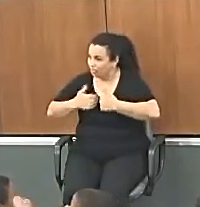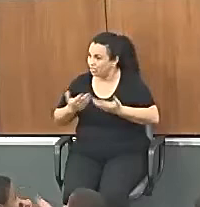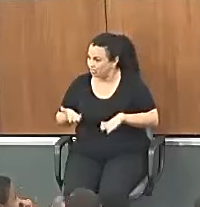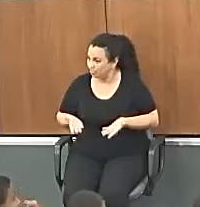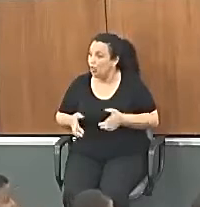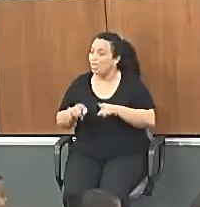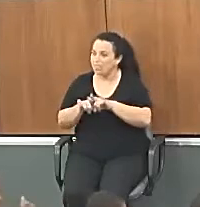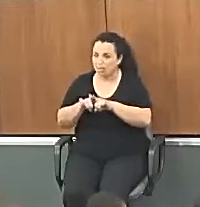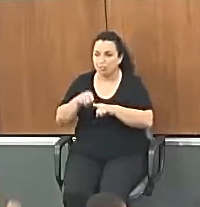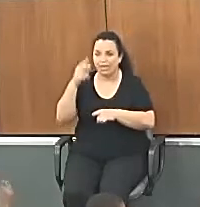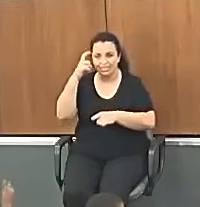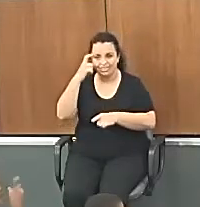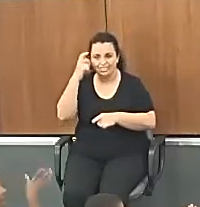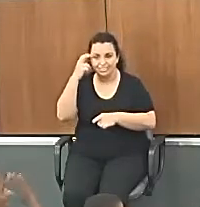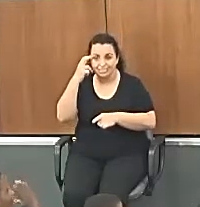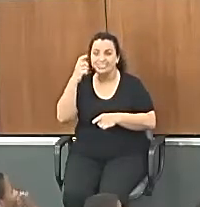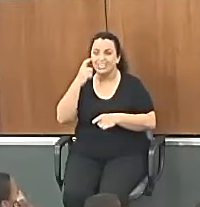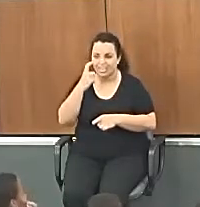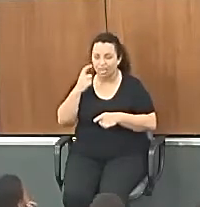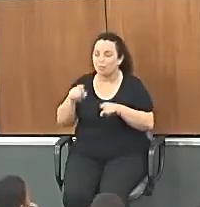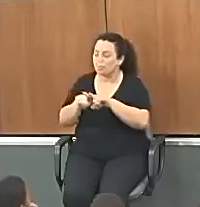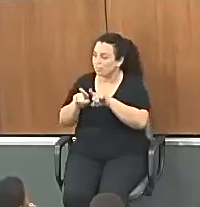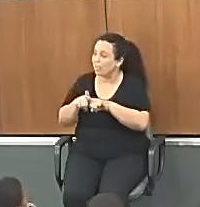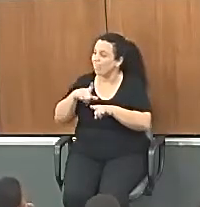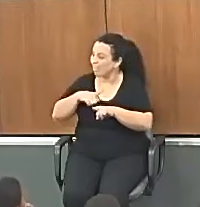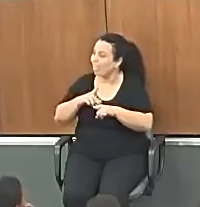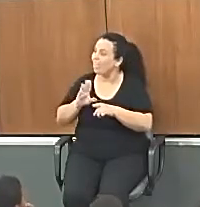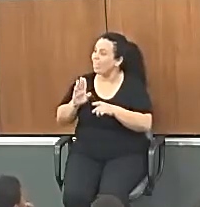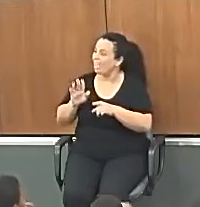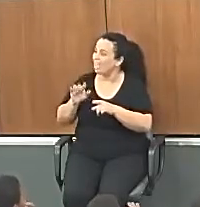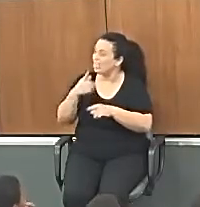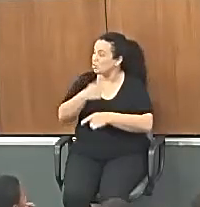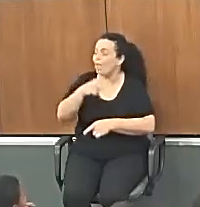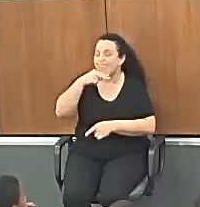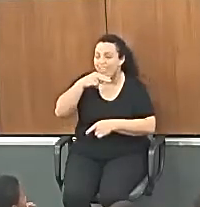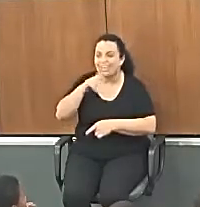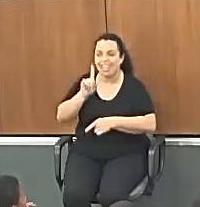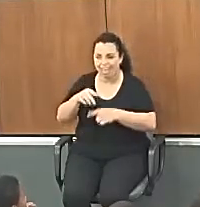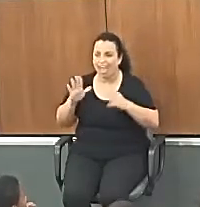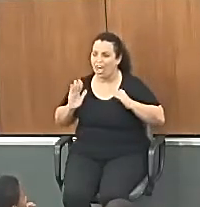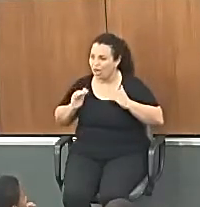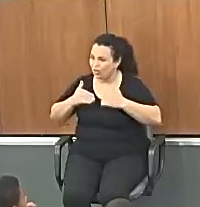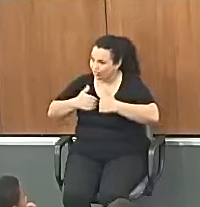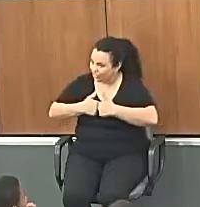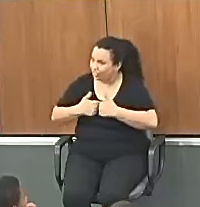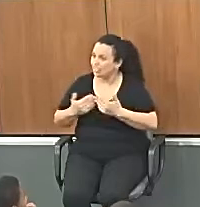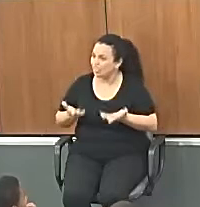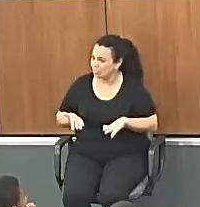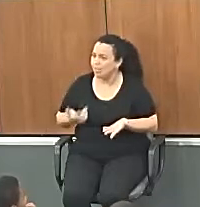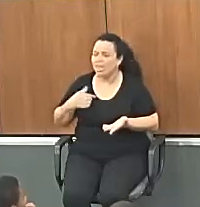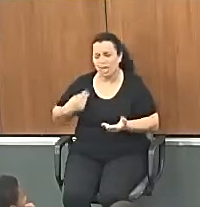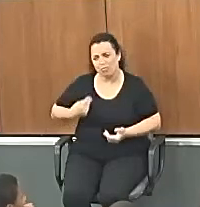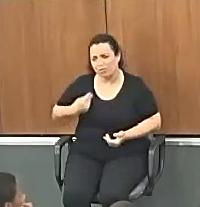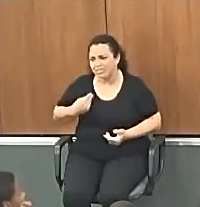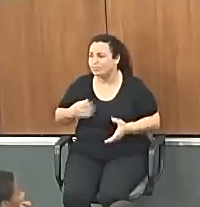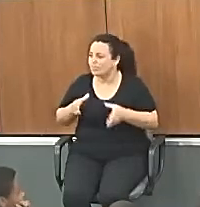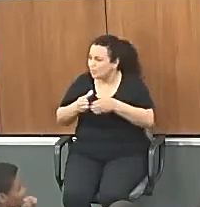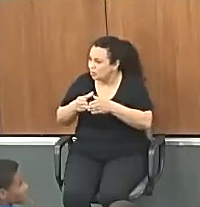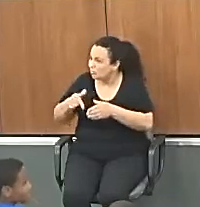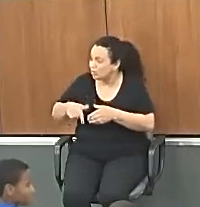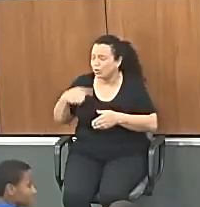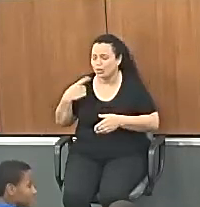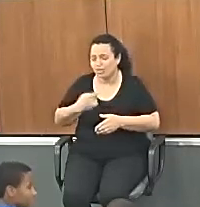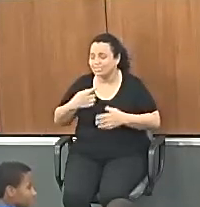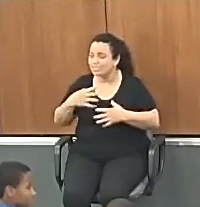é guilherme também tem uma experiência dentro da própria carta tem participado ativamente dessa comissão ea gente fica muito feliz